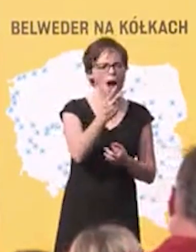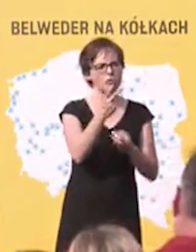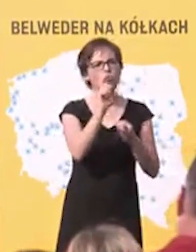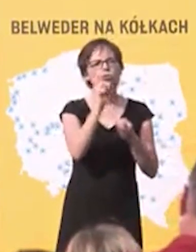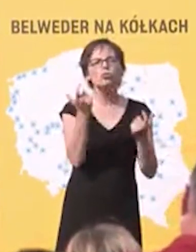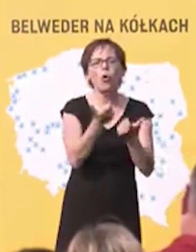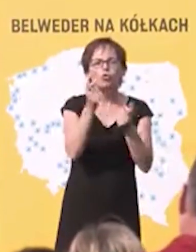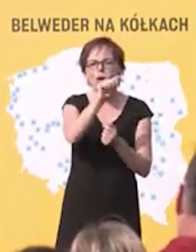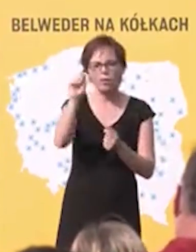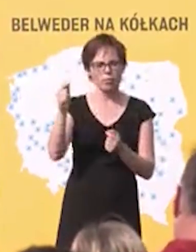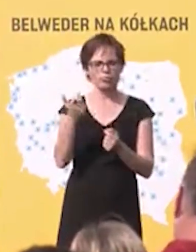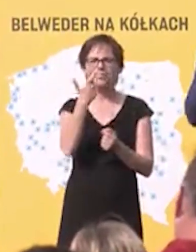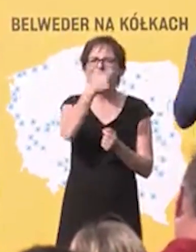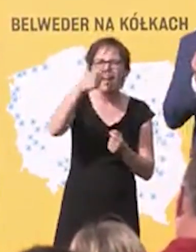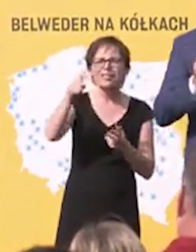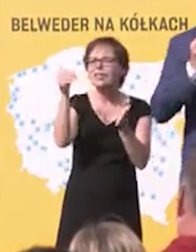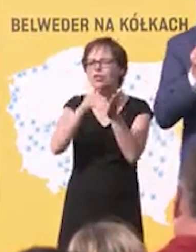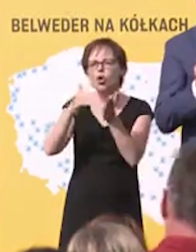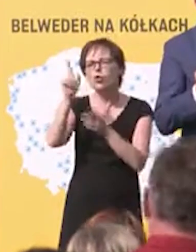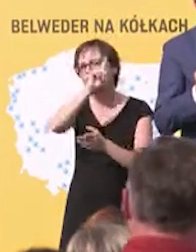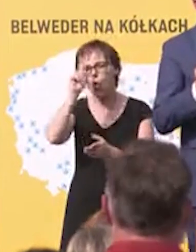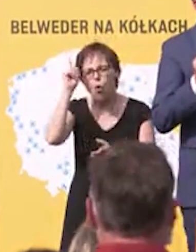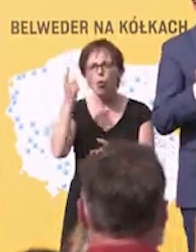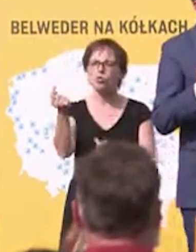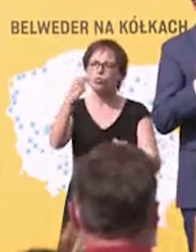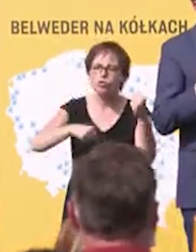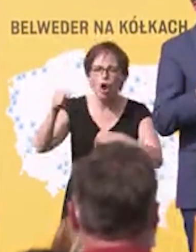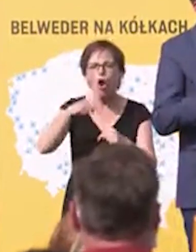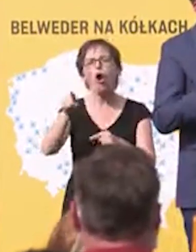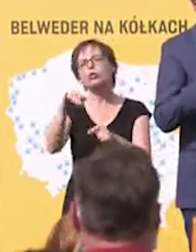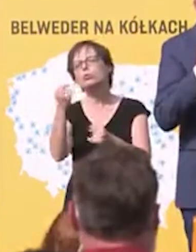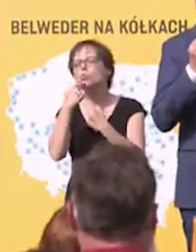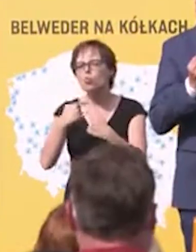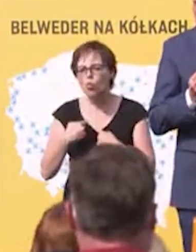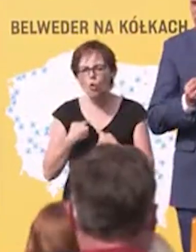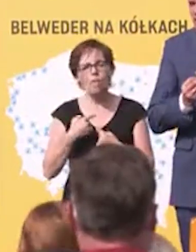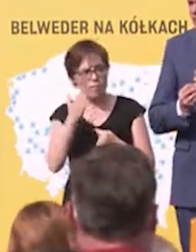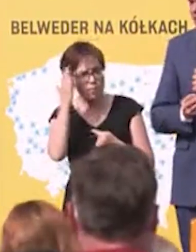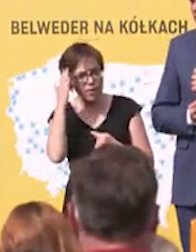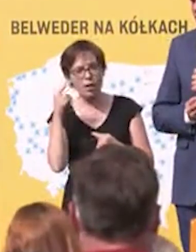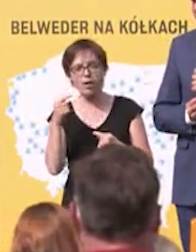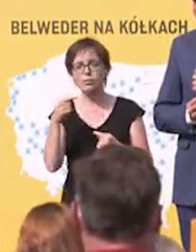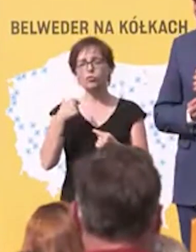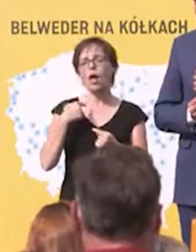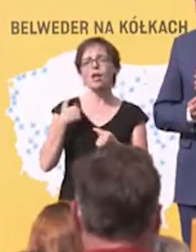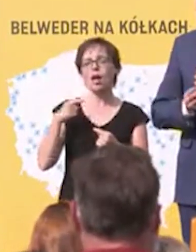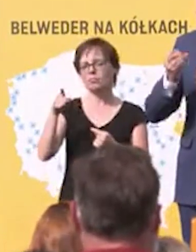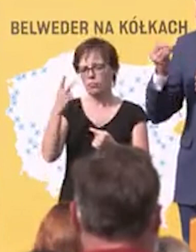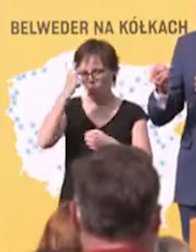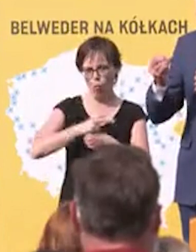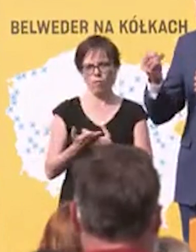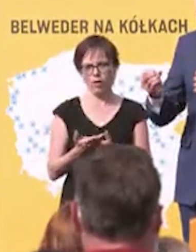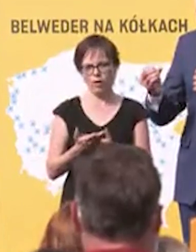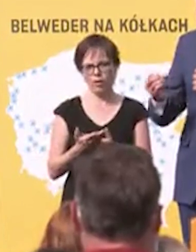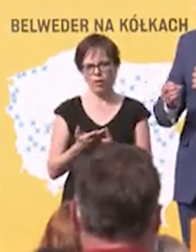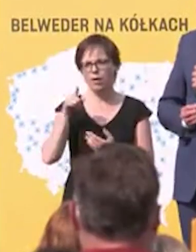dzieje, na te setki i tysiące ludzi, którzy przychodzą i mówią, wie pan, pan jest ostatnim, któremu zaufałem.